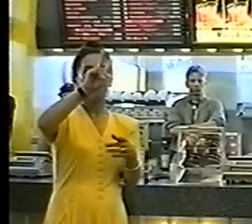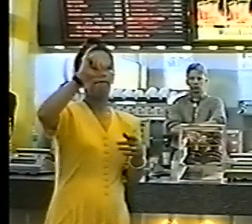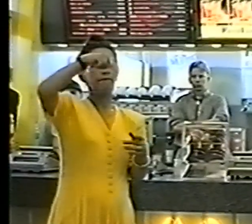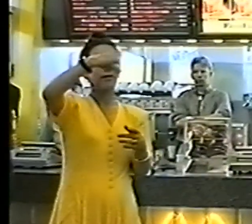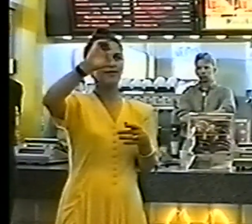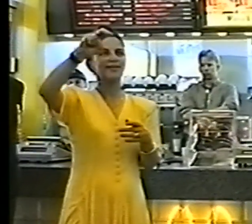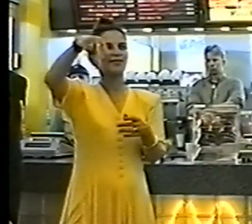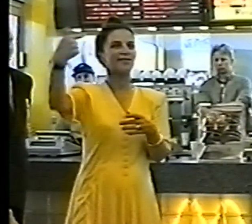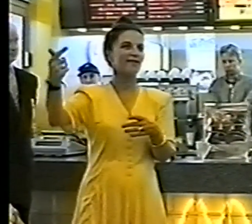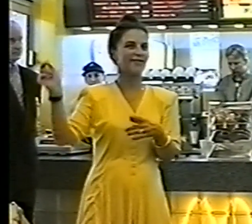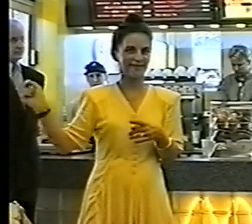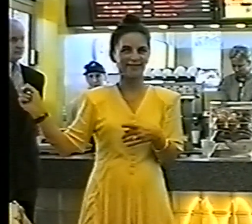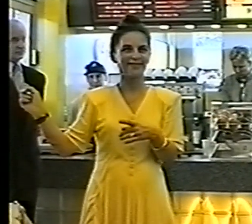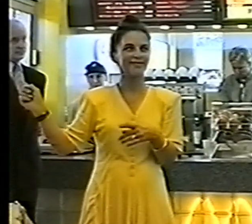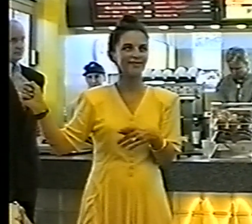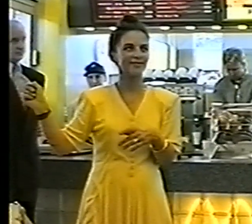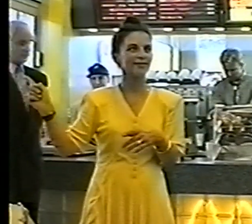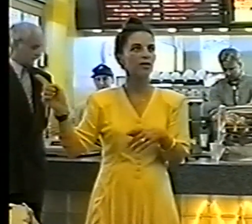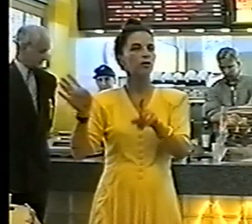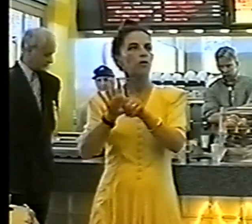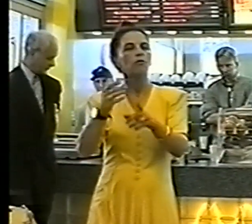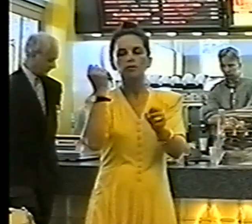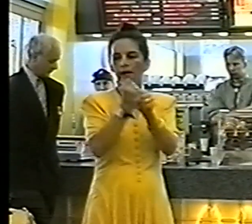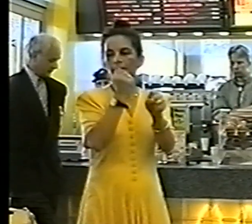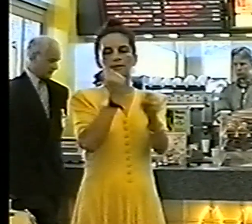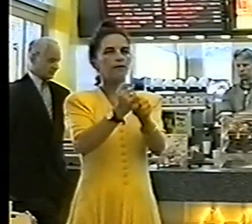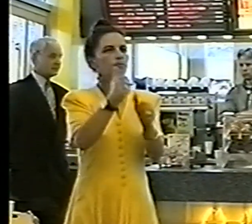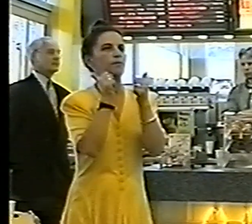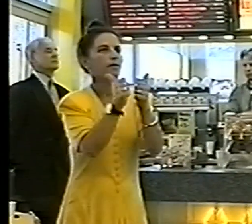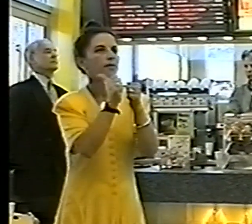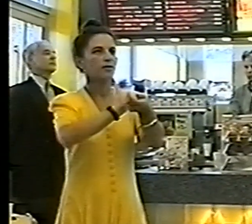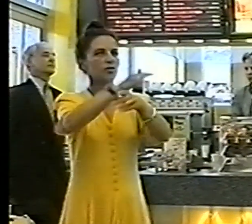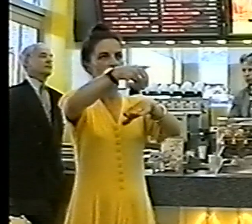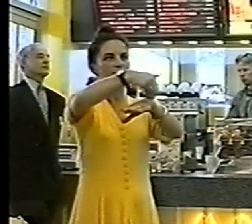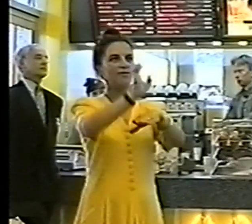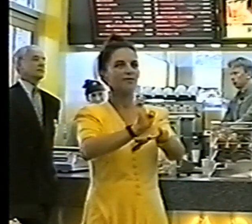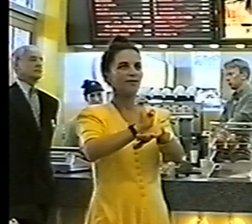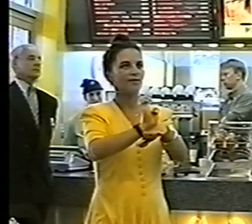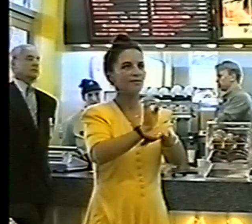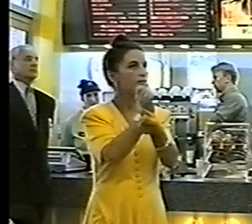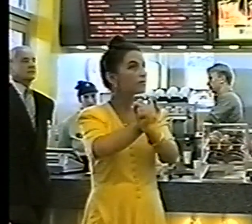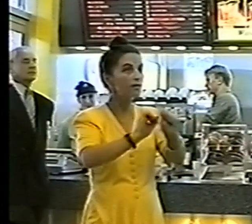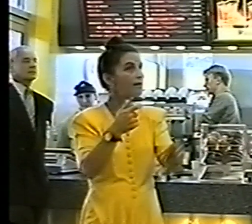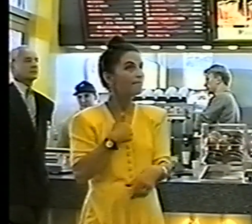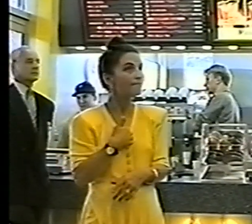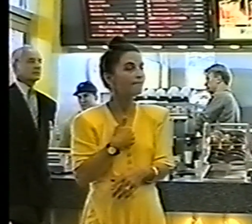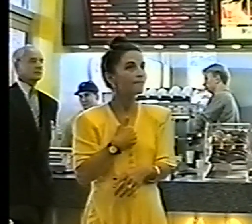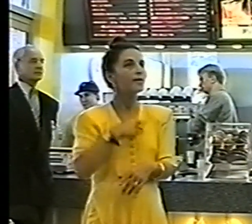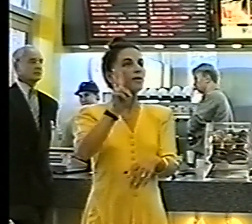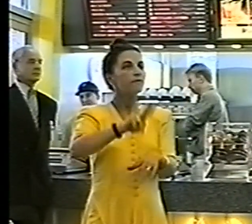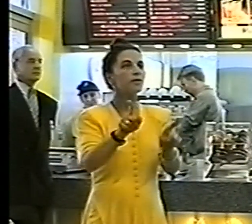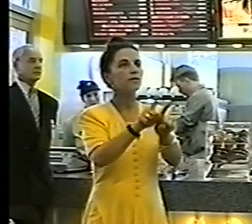qui fournit un job magnifique chez McDonald's. Et le fait que nous avons une